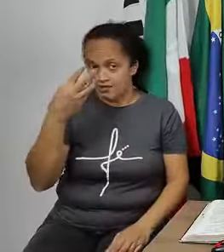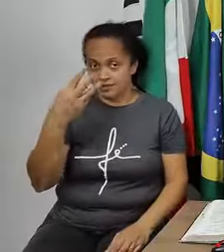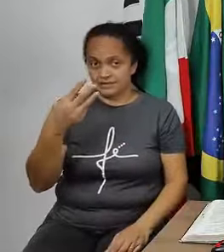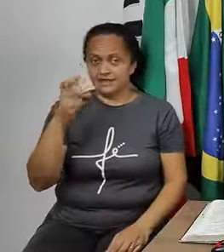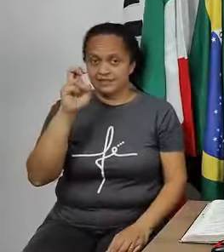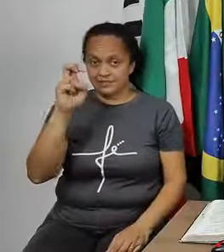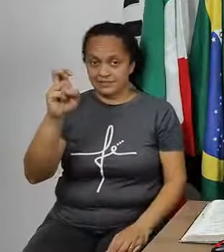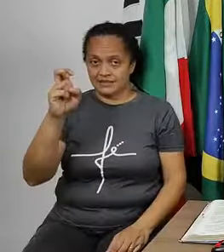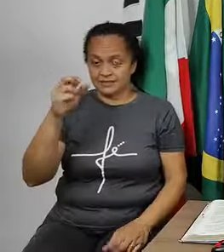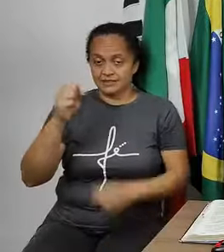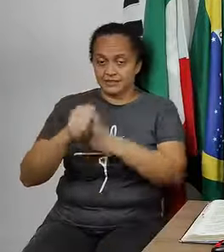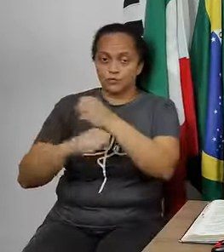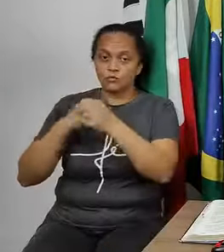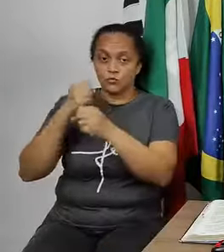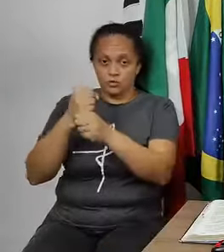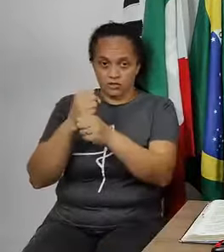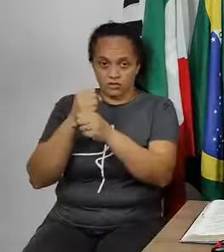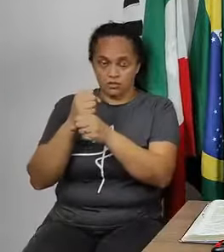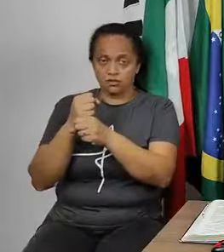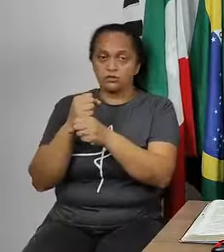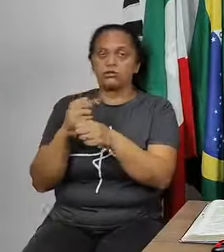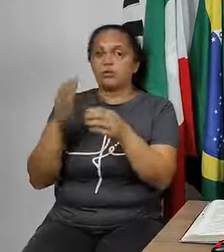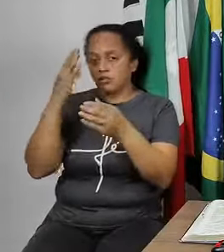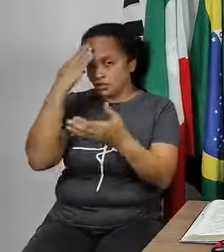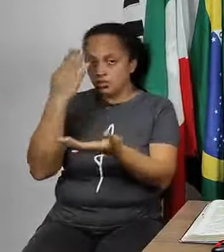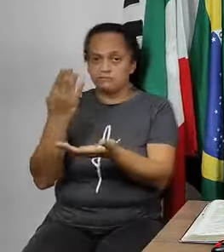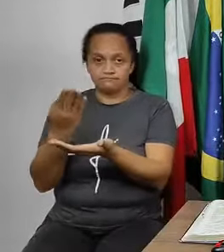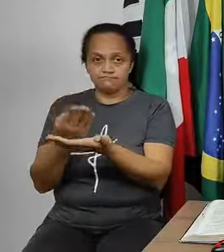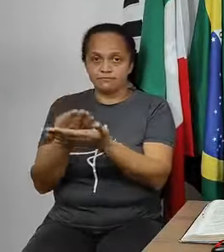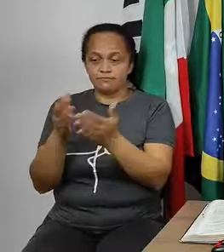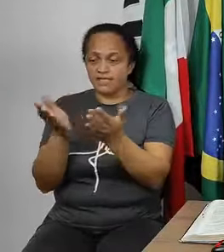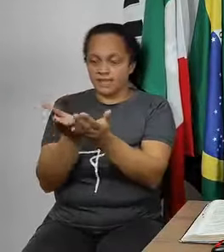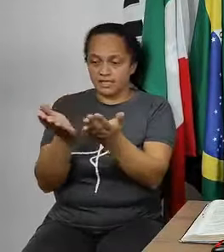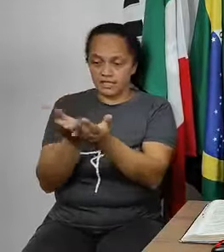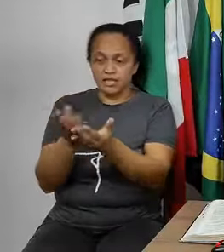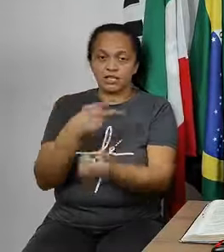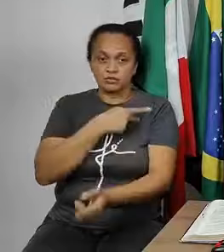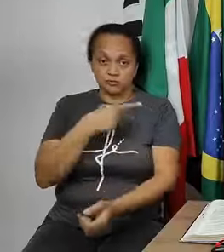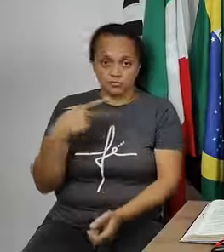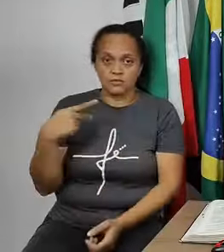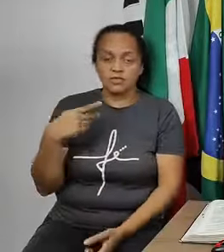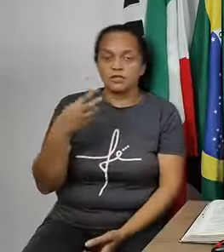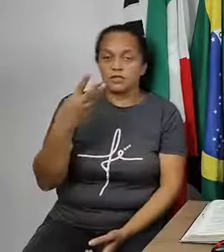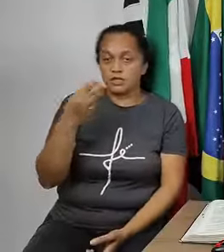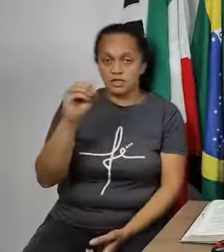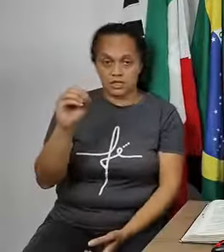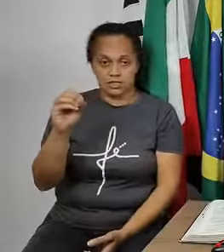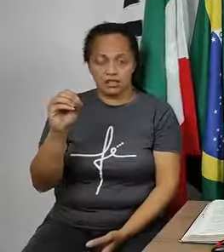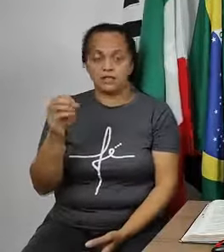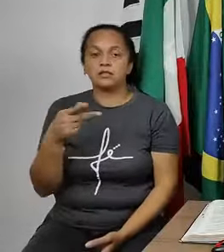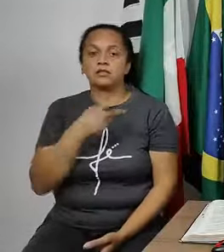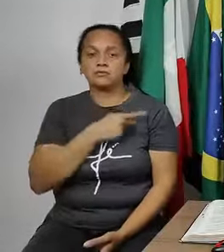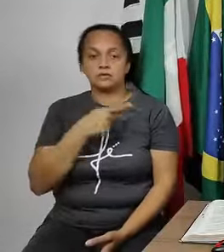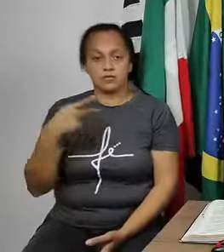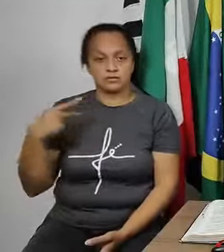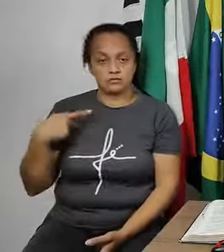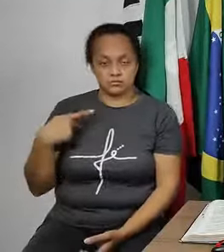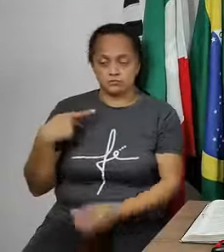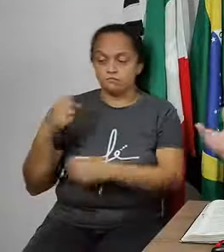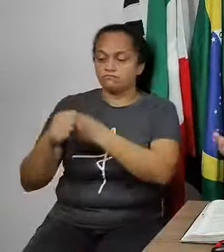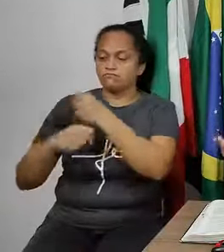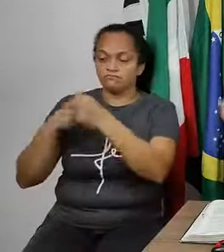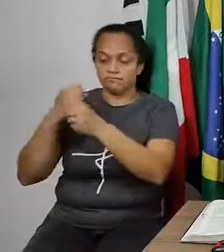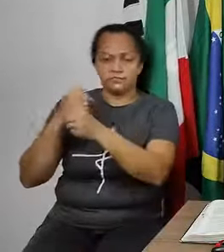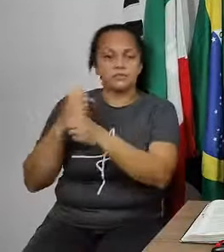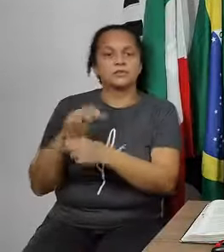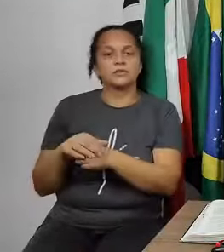35 anos de vida cristã, vou fazer agora 35 anos de vida cristã, 30 só de ministério, eu tenho visto isso.